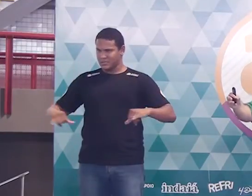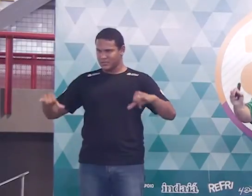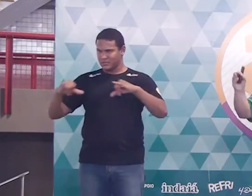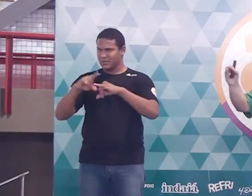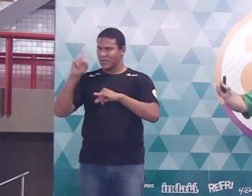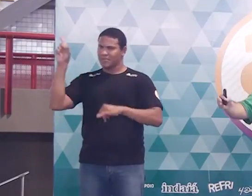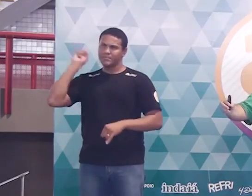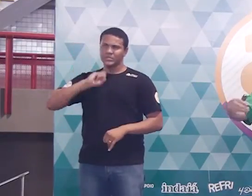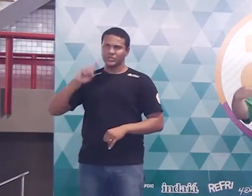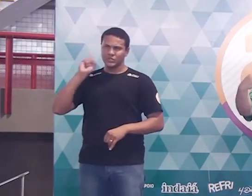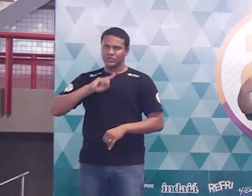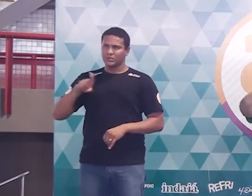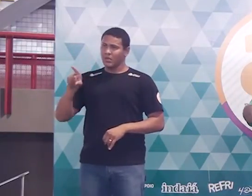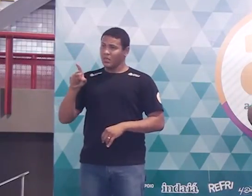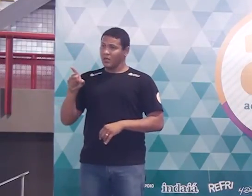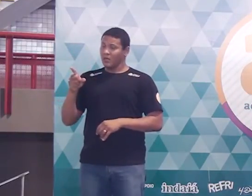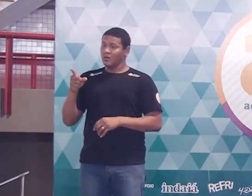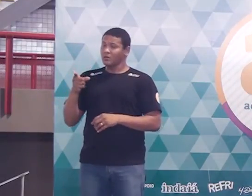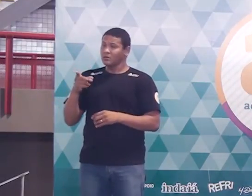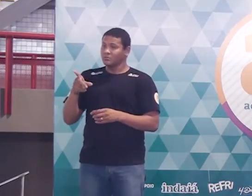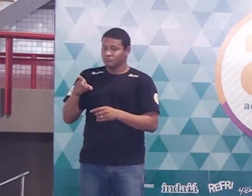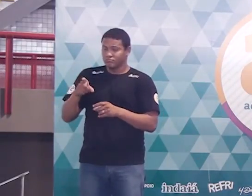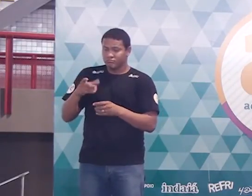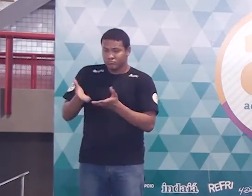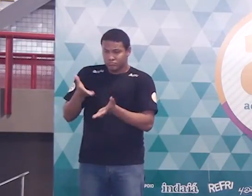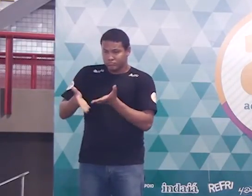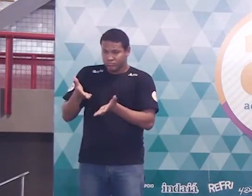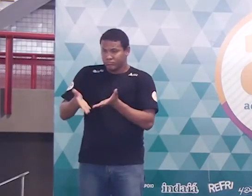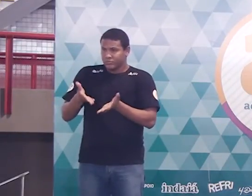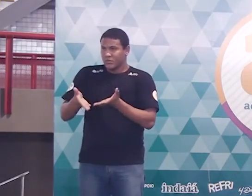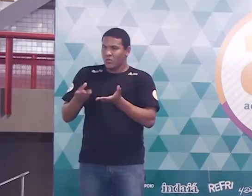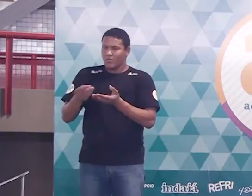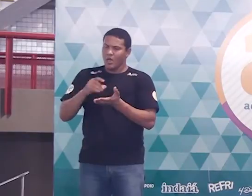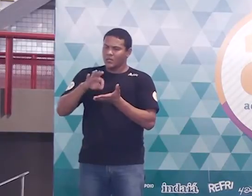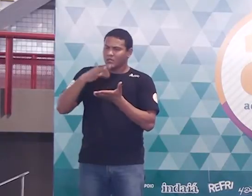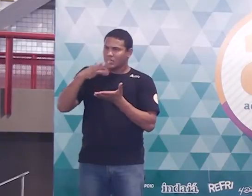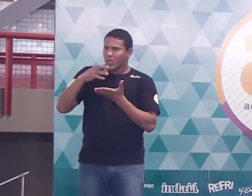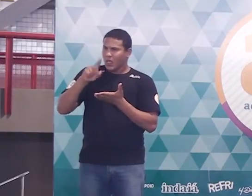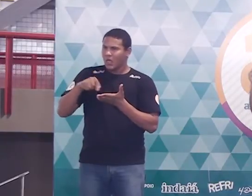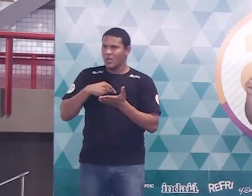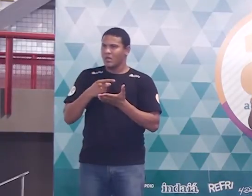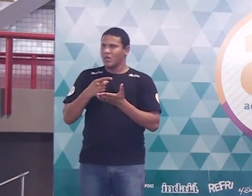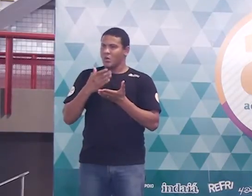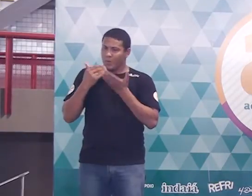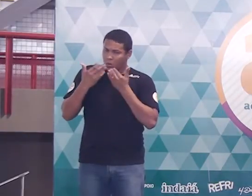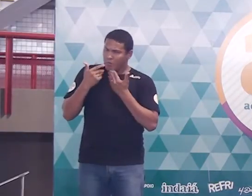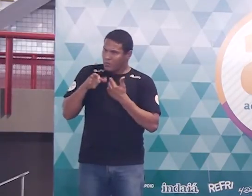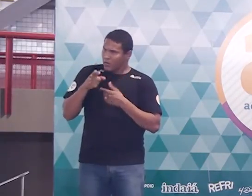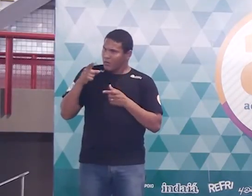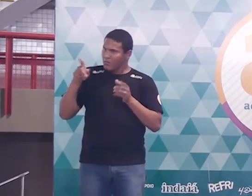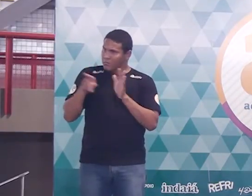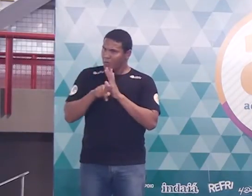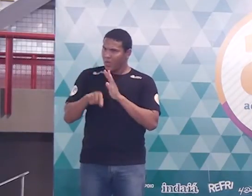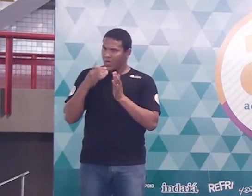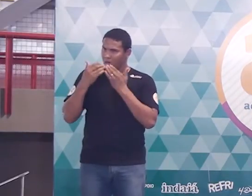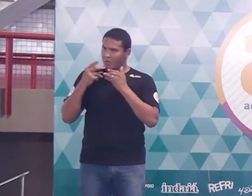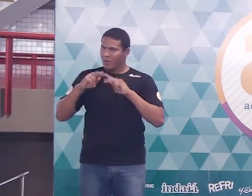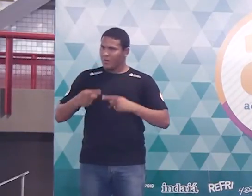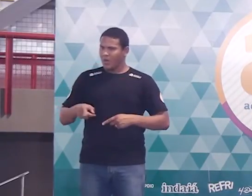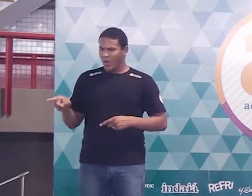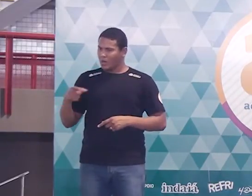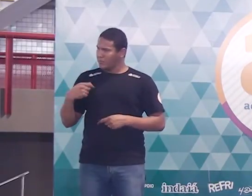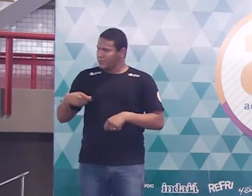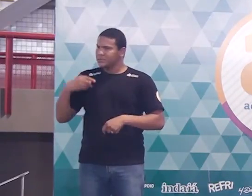cultivava insetos para alimentação humana. E aí ele teve que provar lá os insetozinhos, as larvas, os